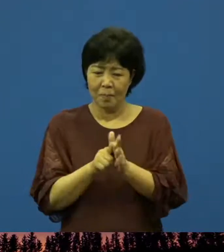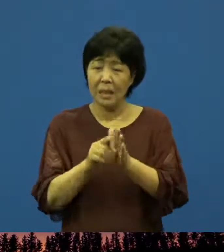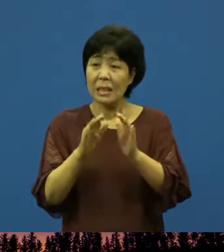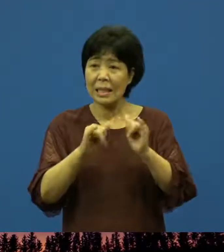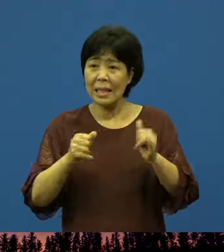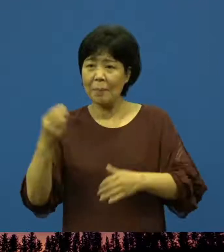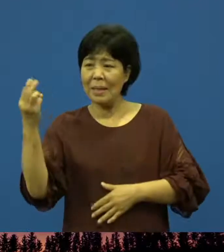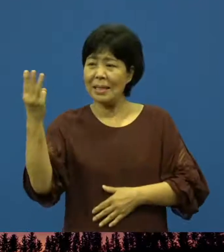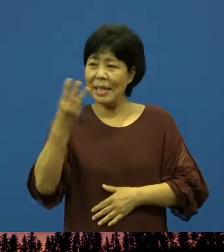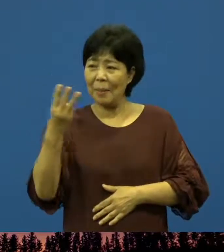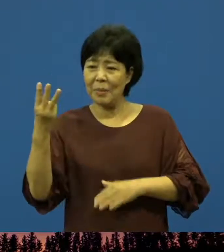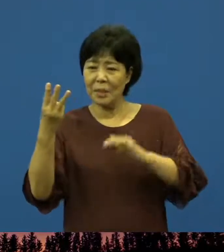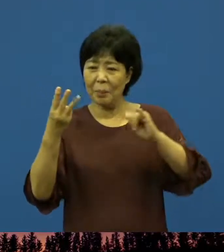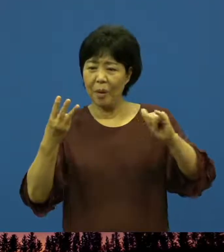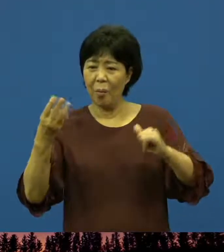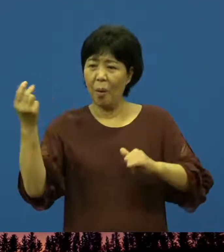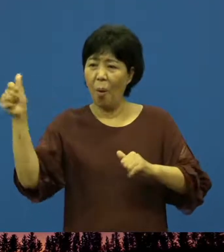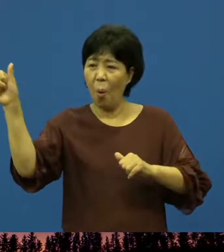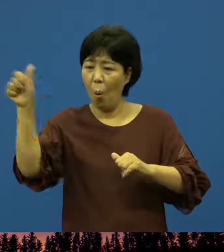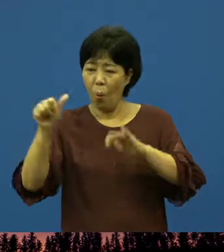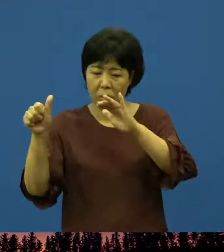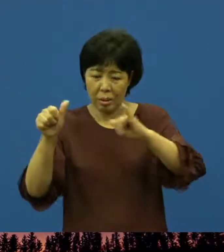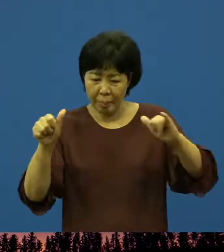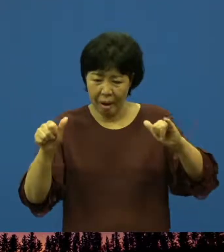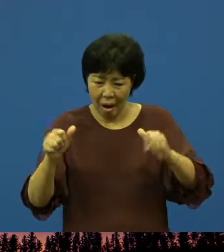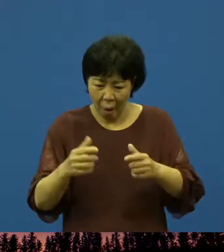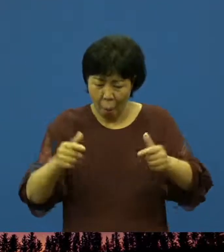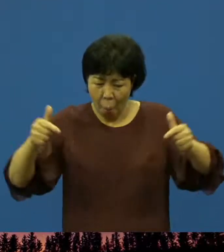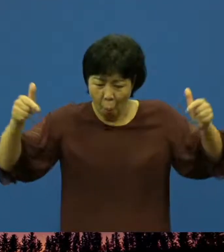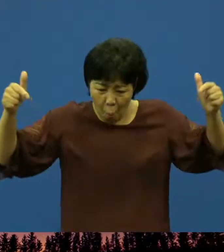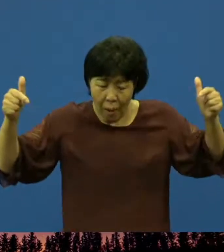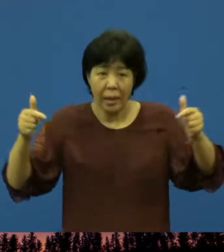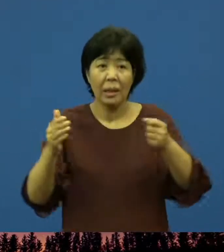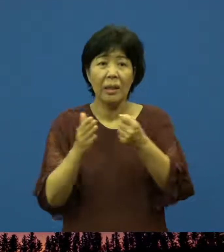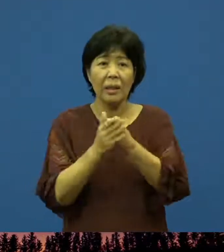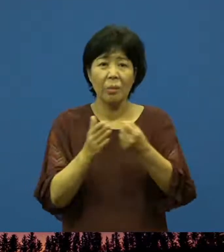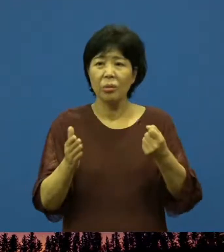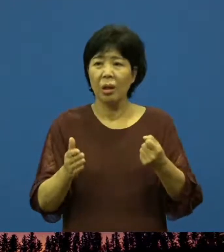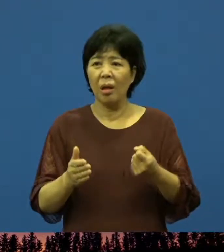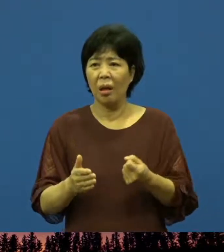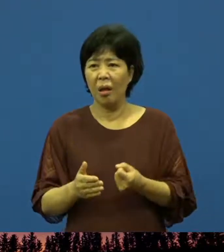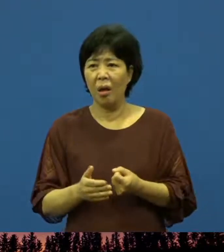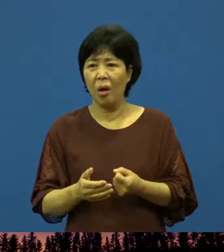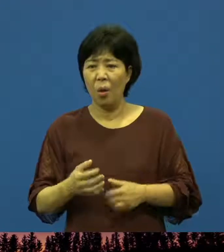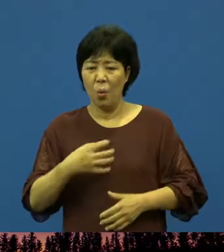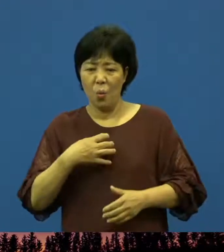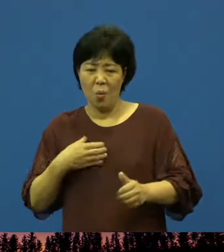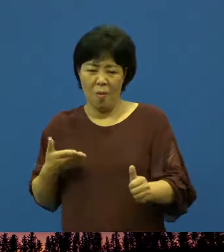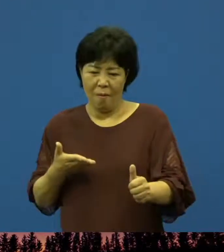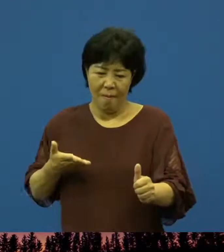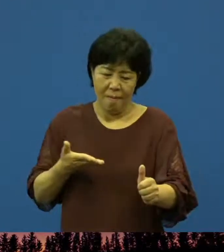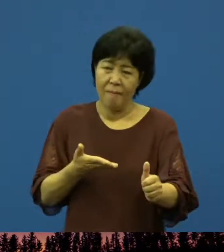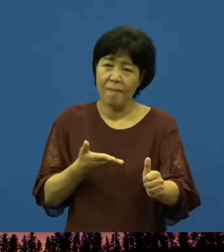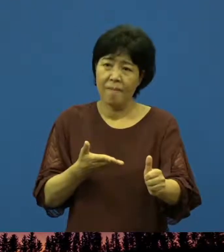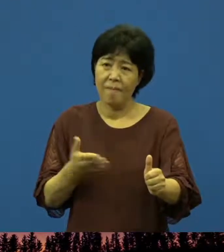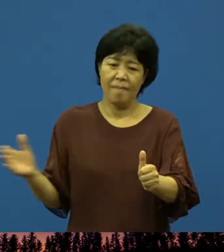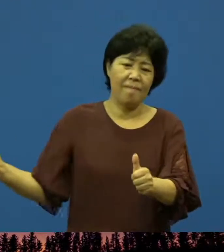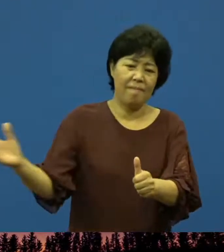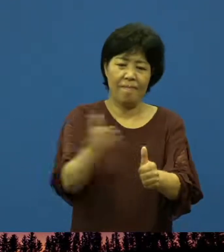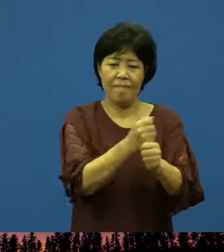그 많은들이 다 충격을 받고 위협을 하잖아요. 베드로와 요한을 막 차로